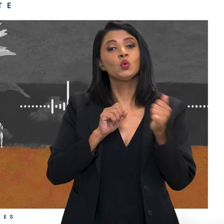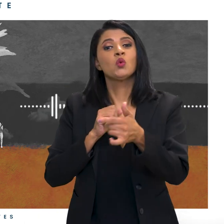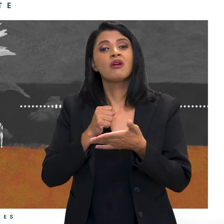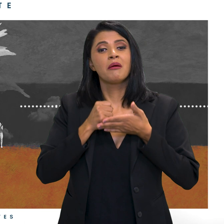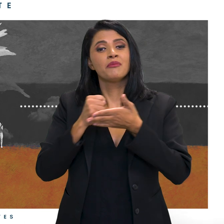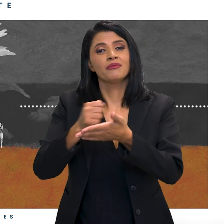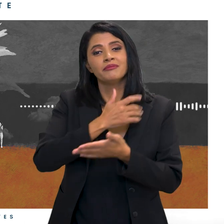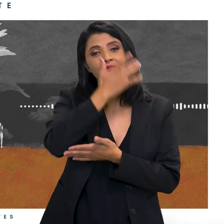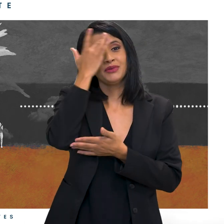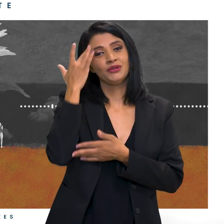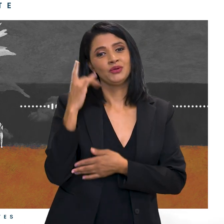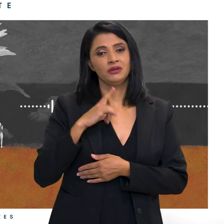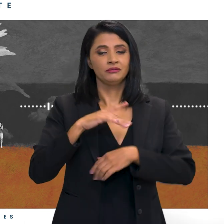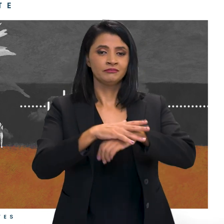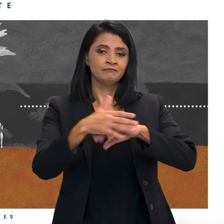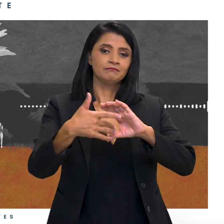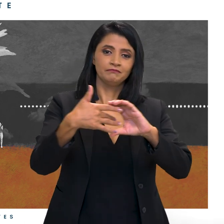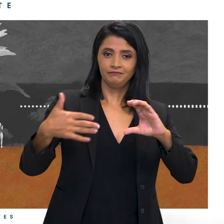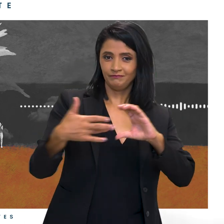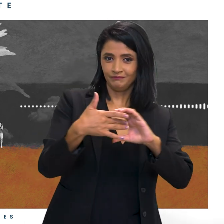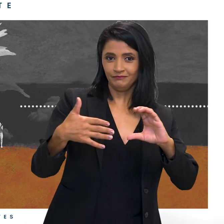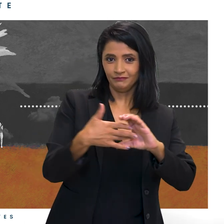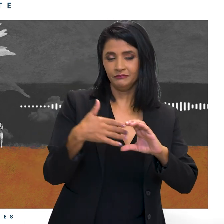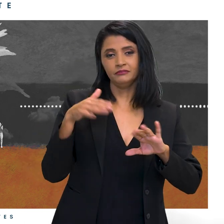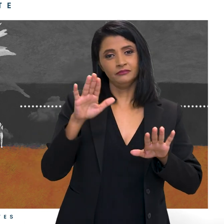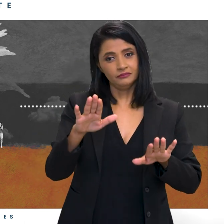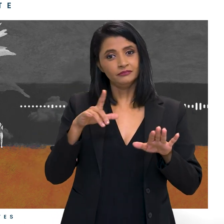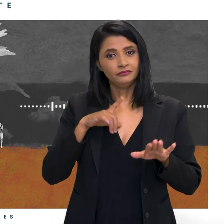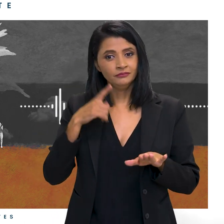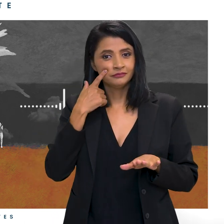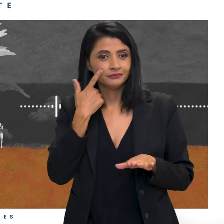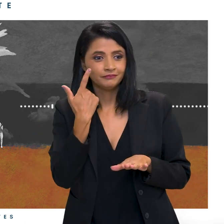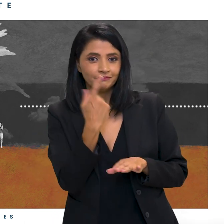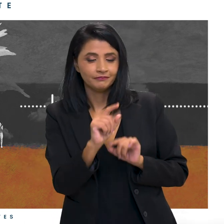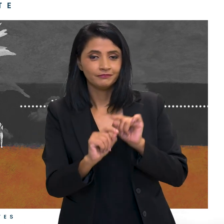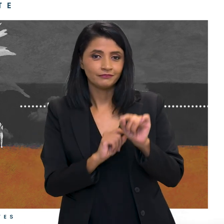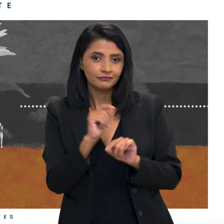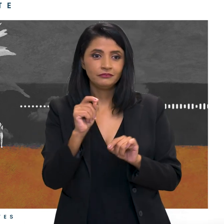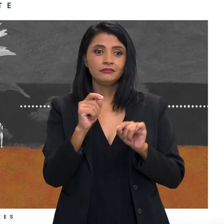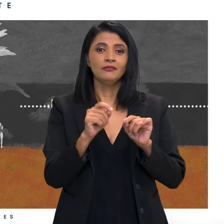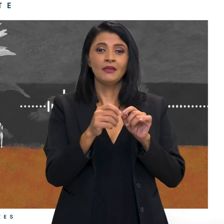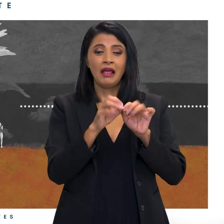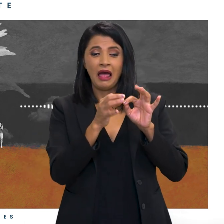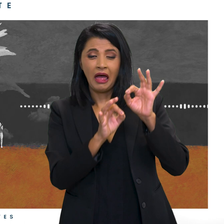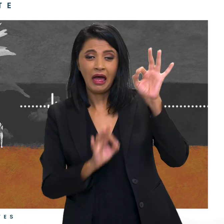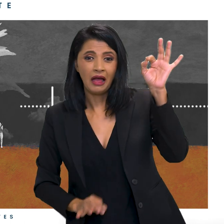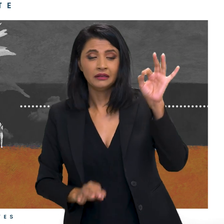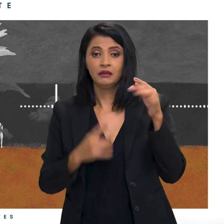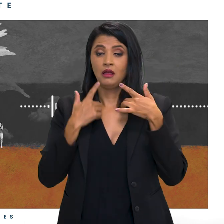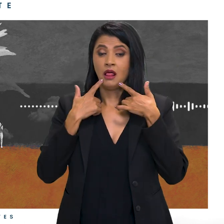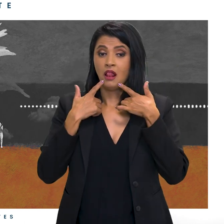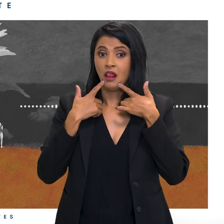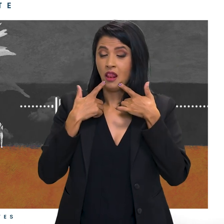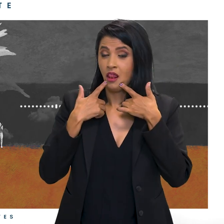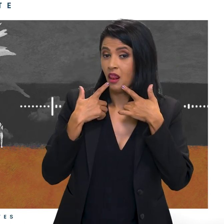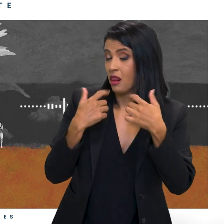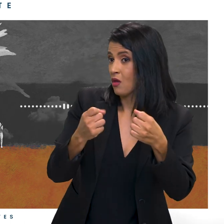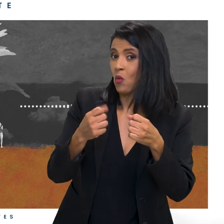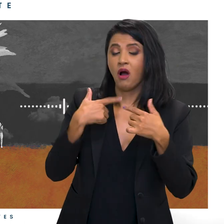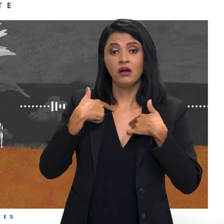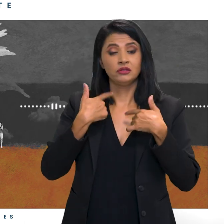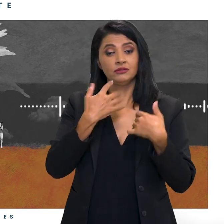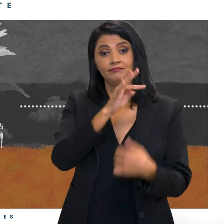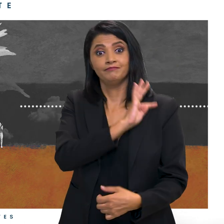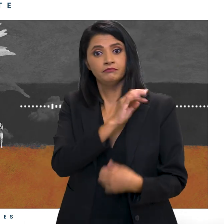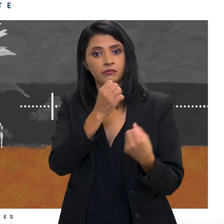que apoio às pessoas que vivem com doenças raras, tá? Havia um conjunto de capítulos gigantesco em linguagem